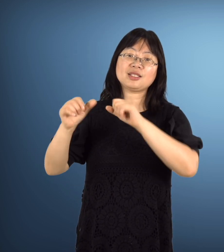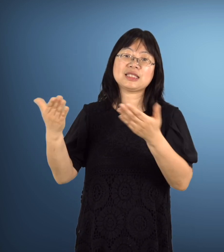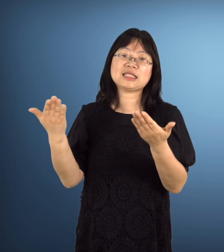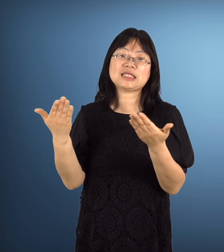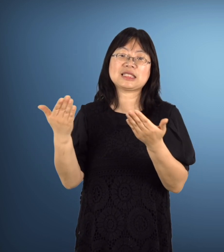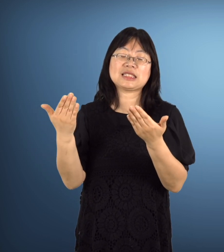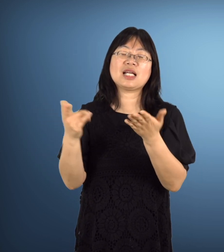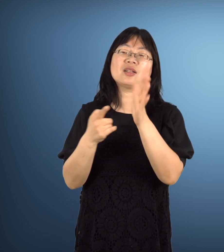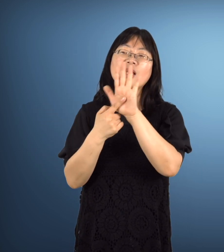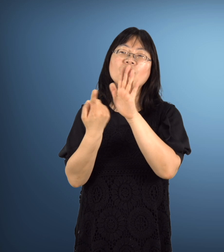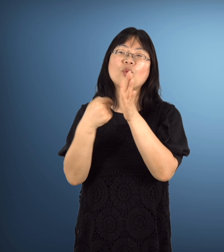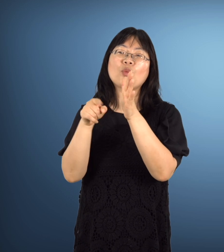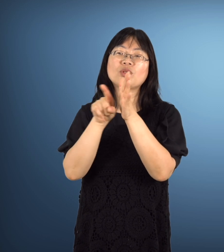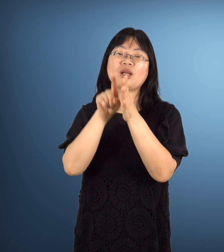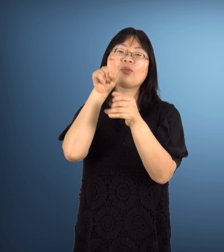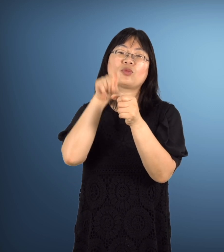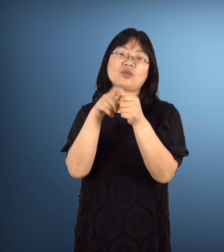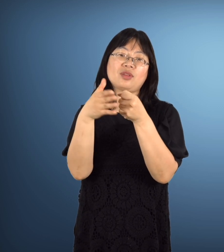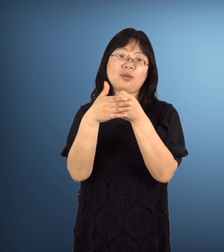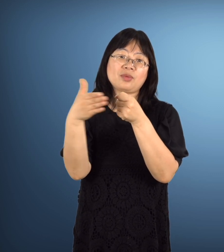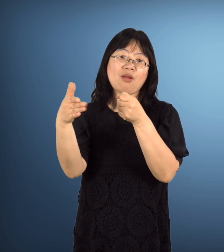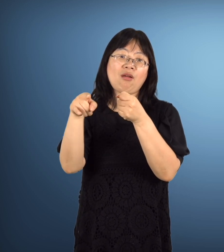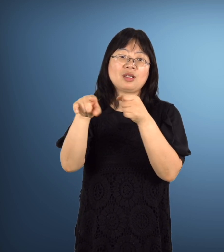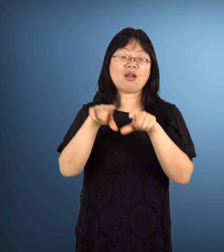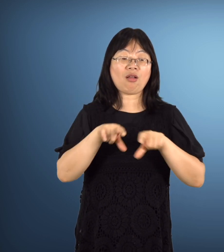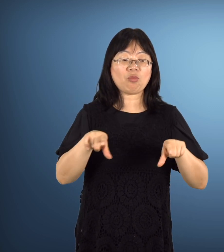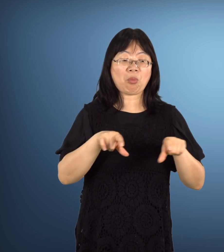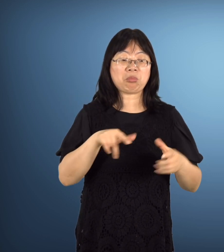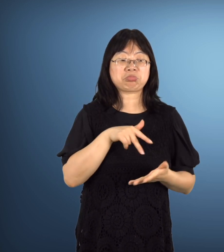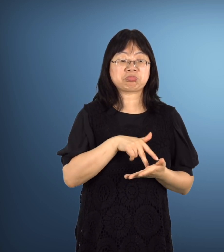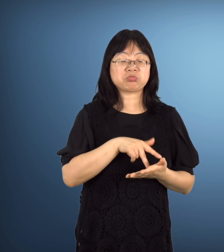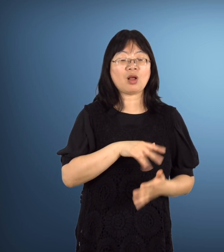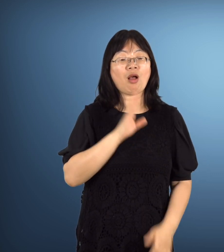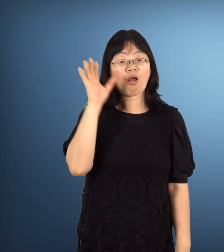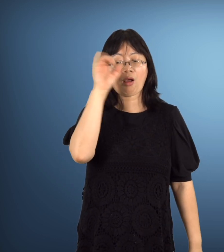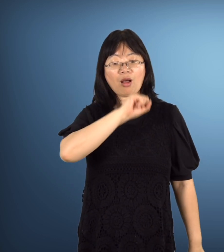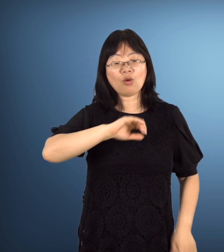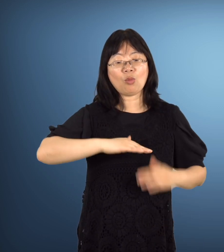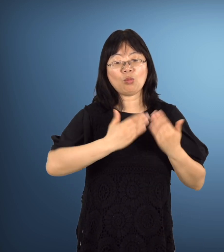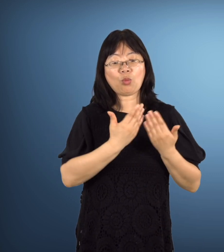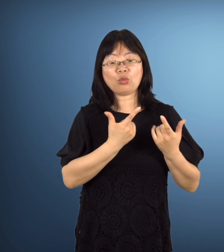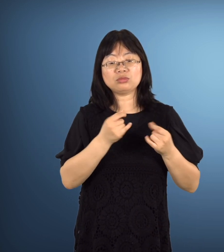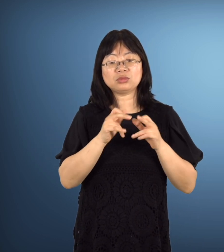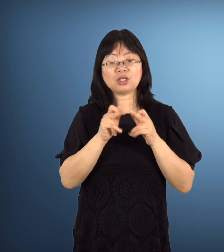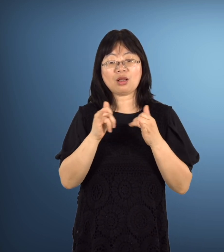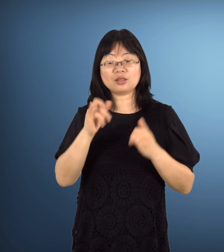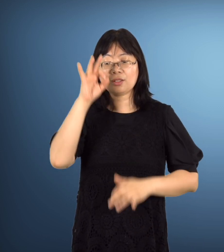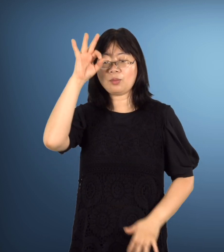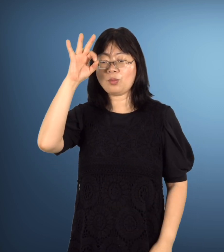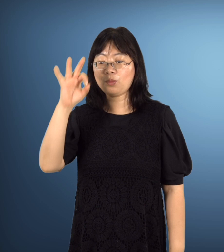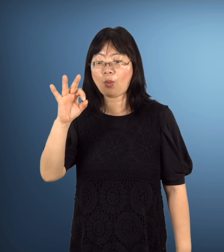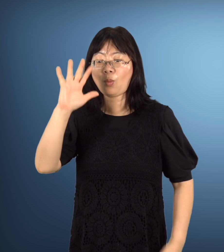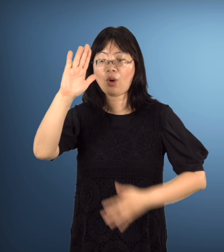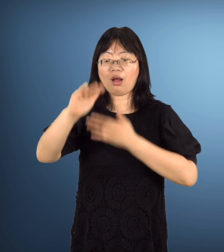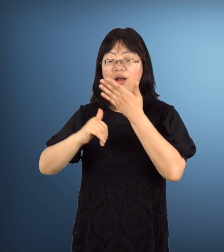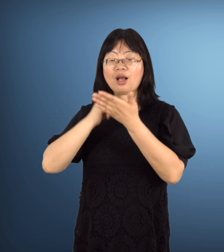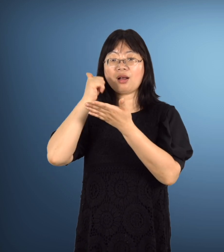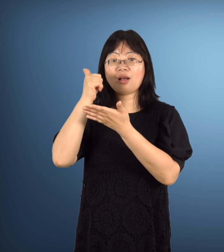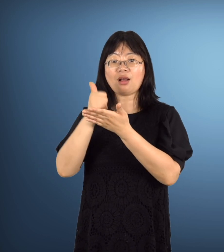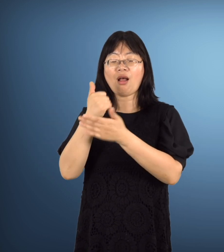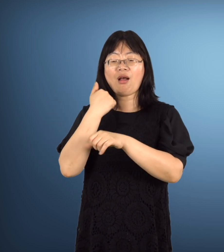일을 나타내고자 하심이라. 이걸 일반화시켜서 그러면 모든 장애를 가진 사람들은